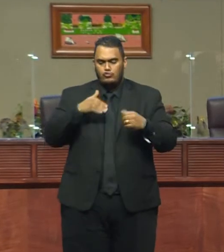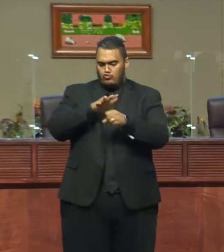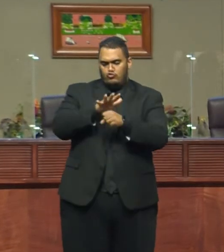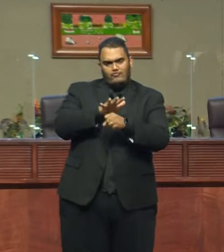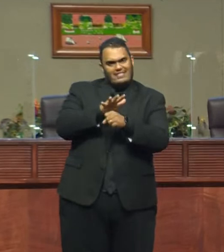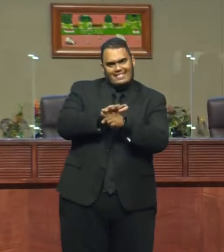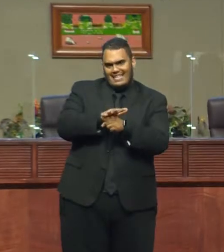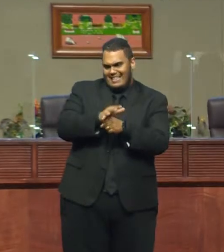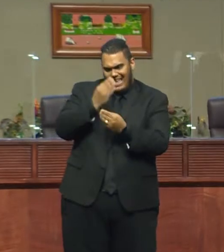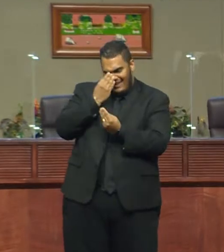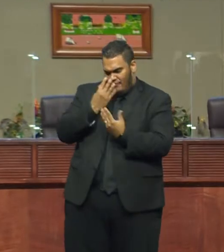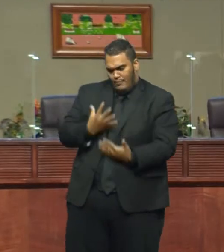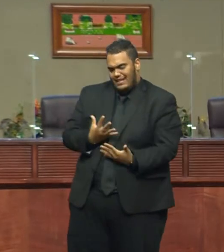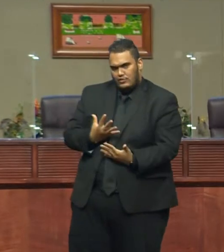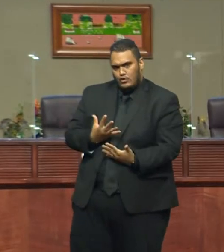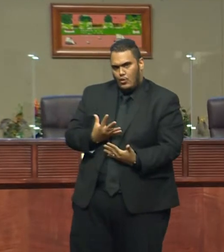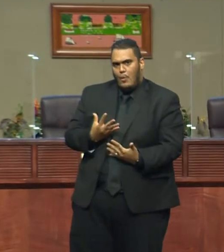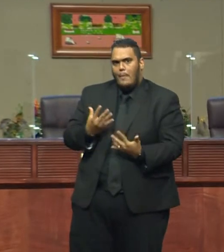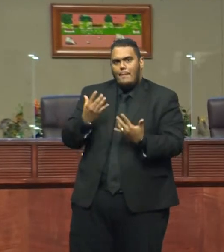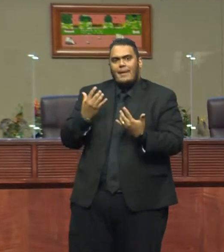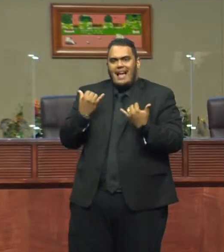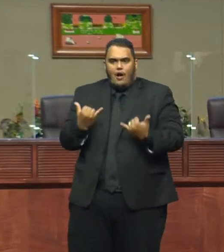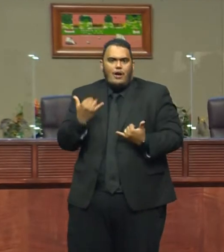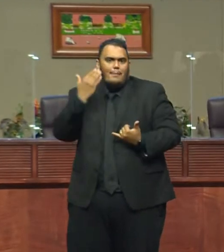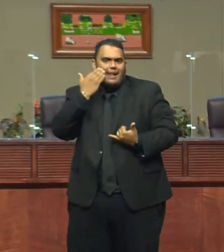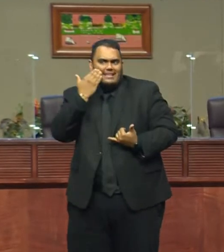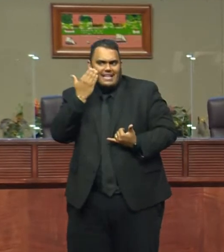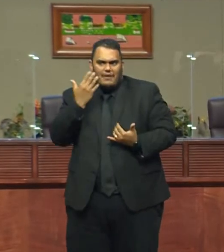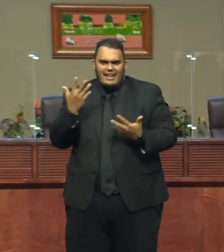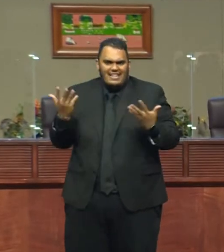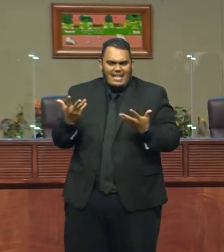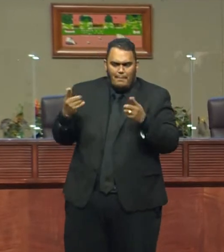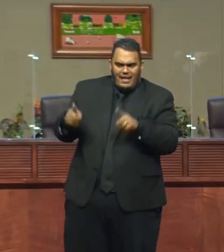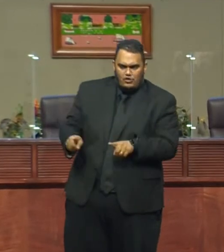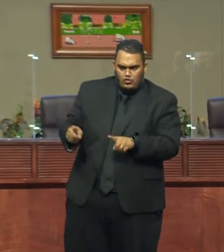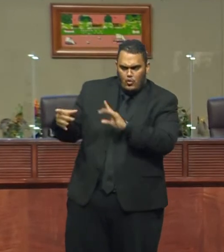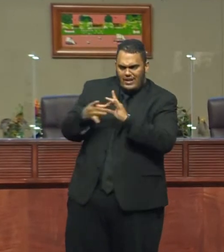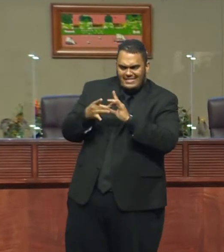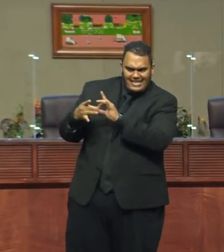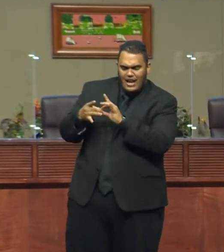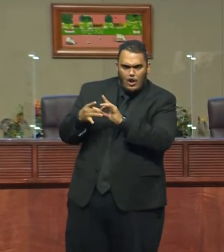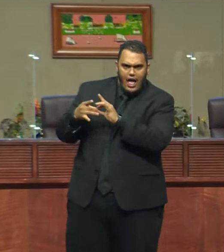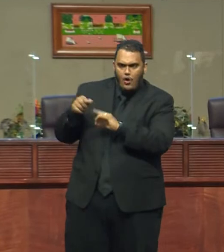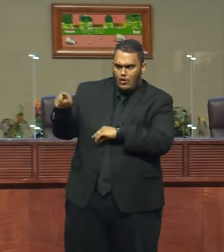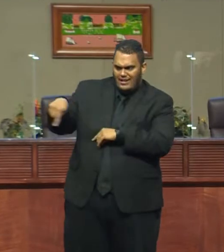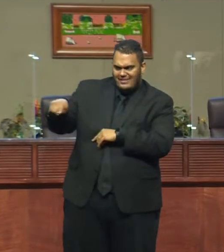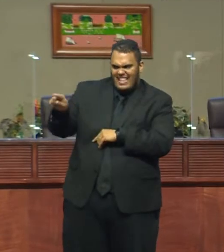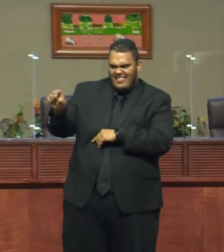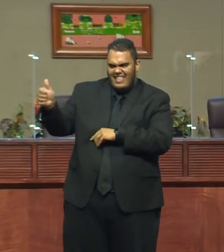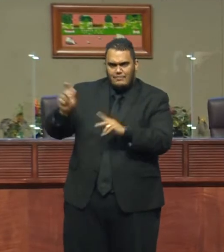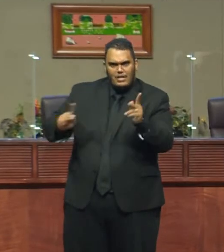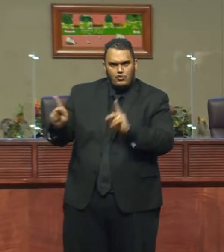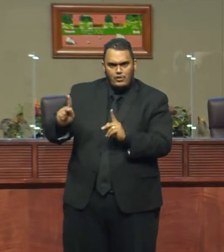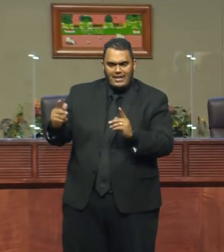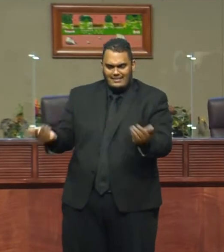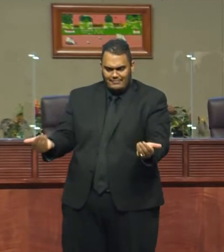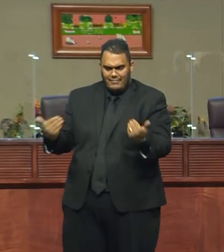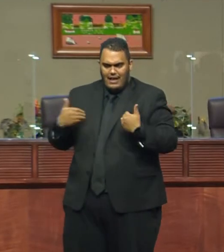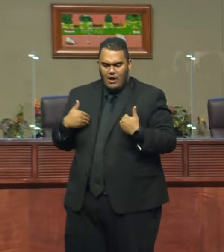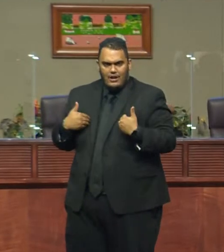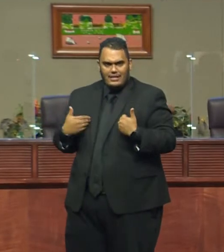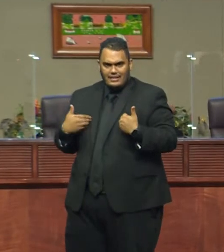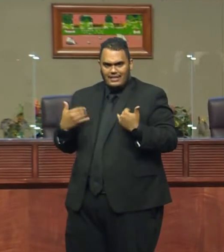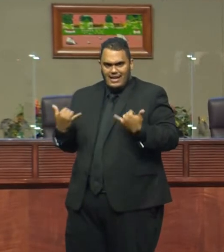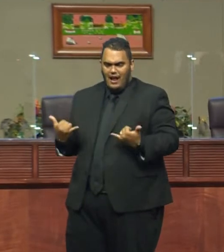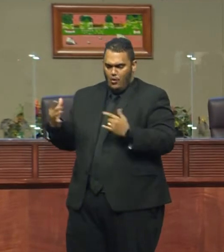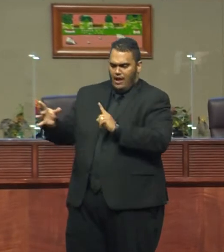data para saber cuál es la relación entre ellos. Mira, la realidad es que todos estos casos son retrospectivos,